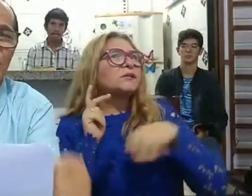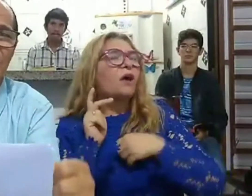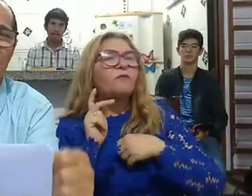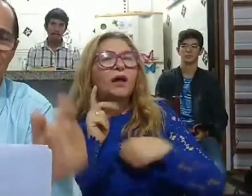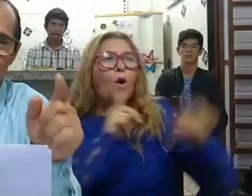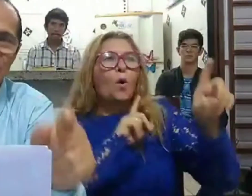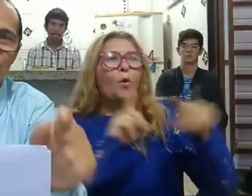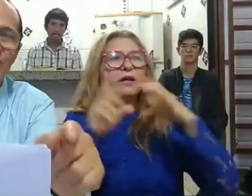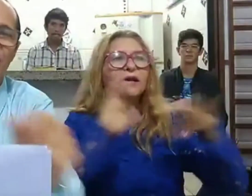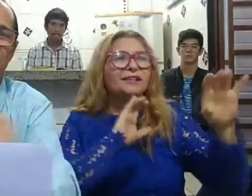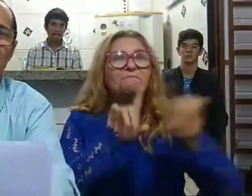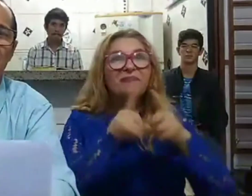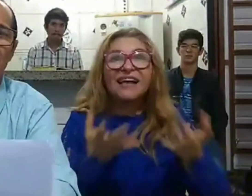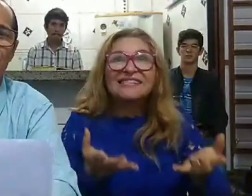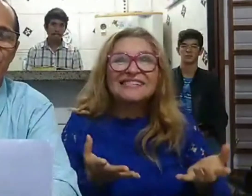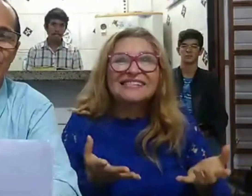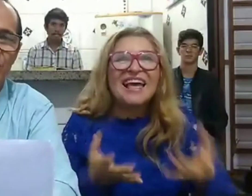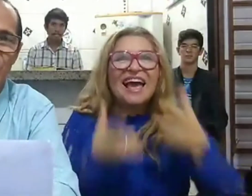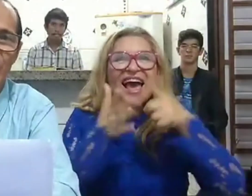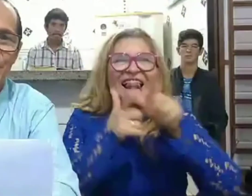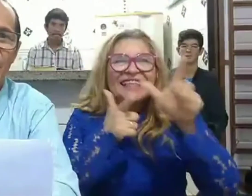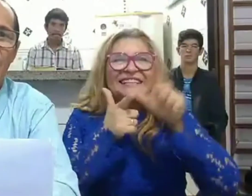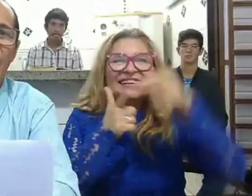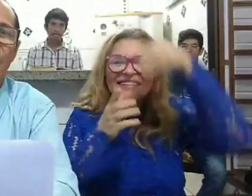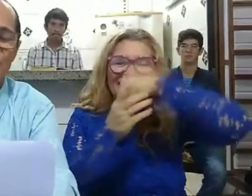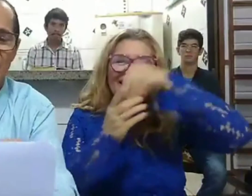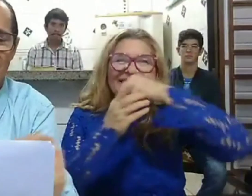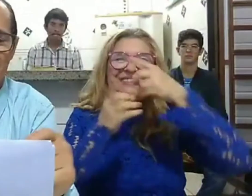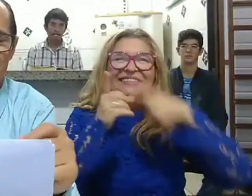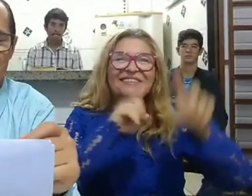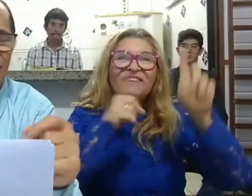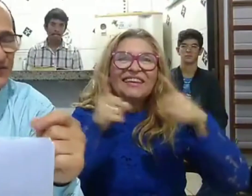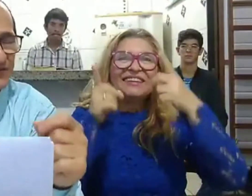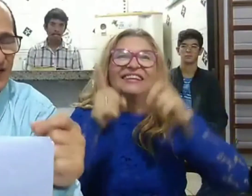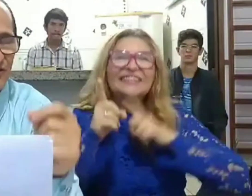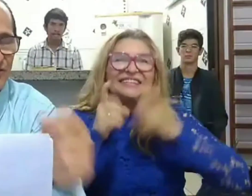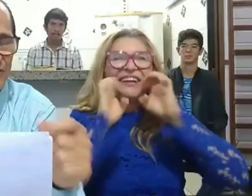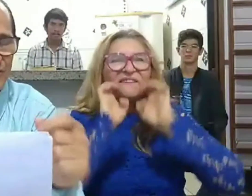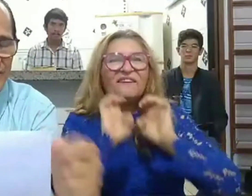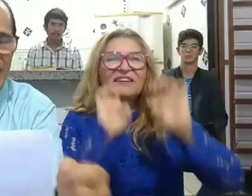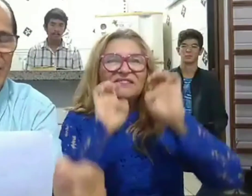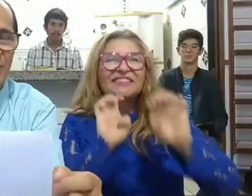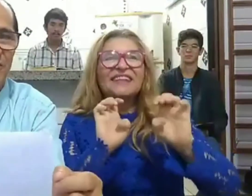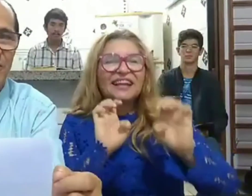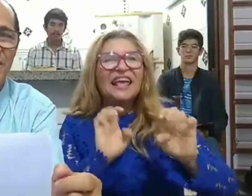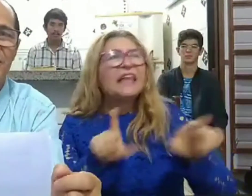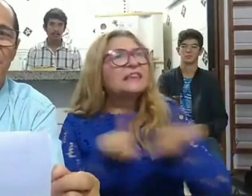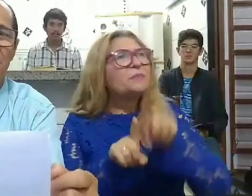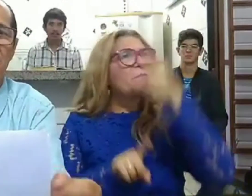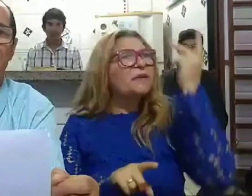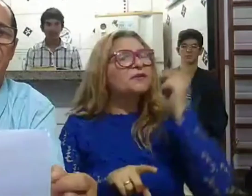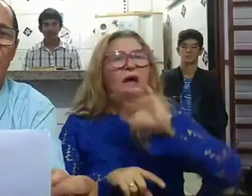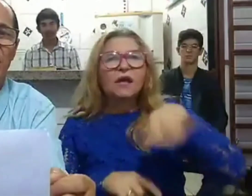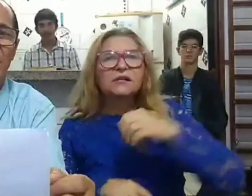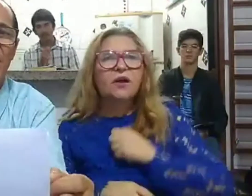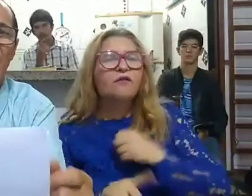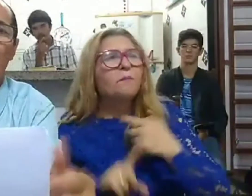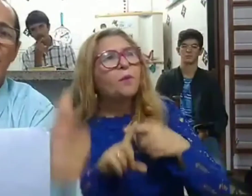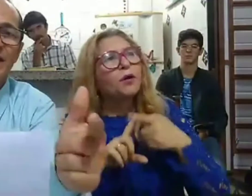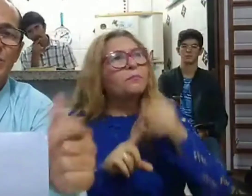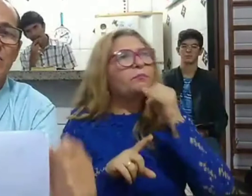ouviram o hino, mas no hino tinha o evangelho incutido lá. Eu já ouvi falar de pessoas que foram salvas